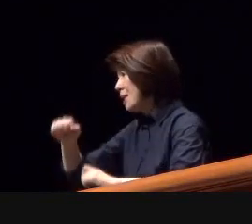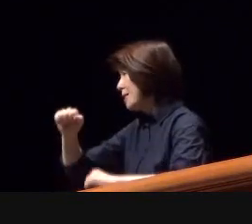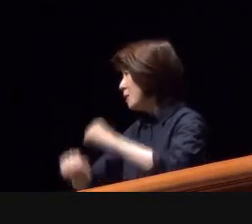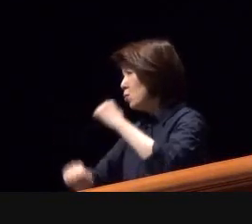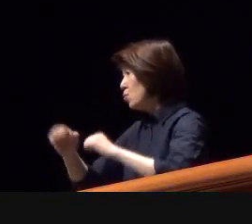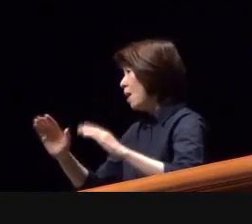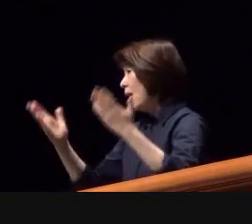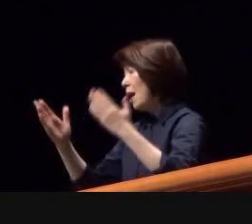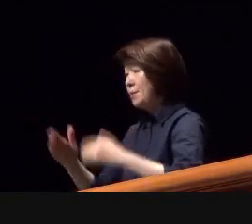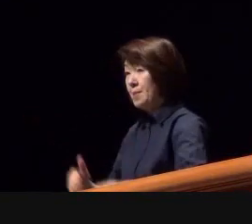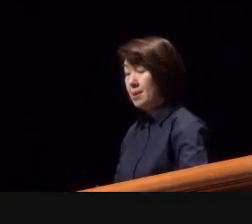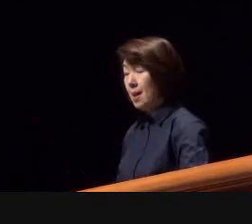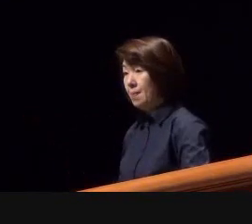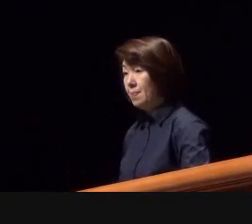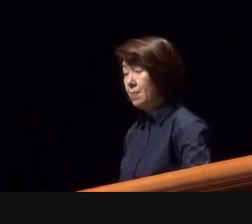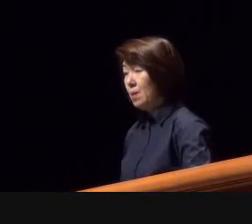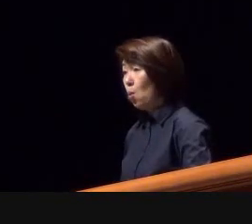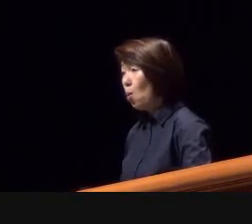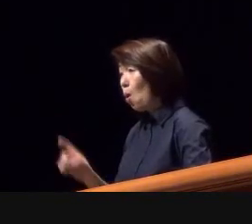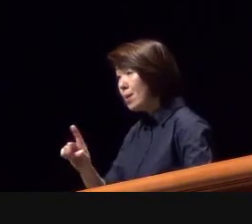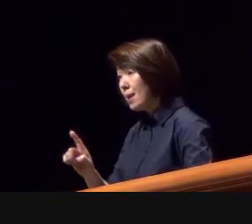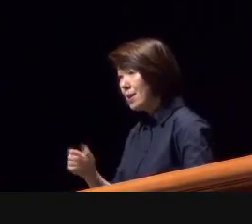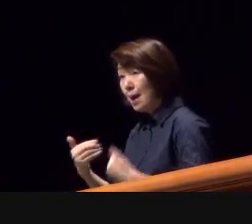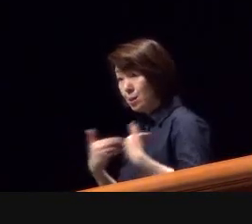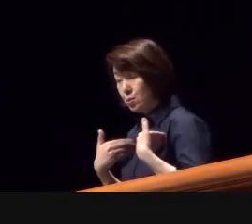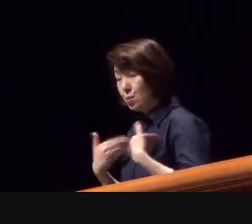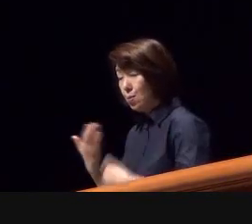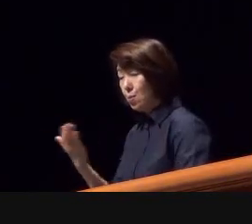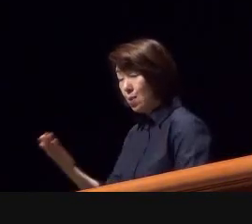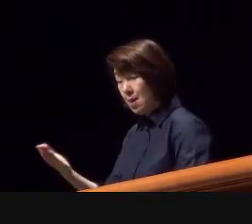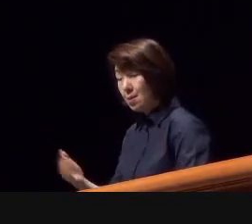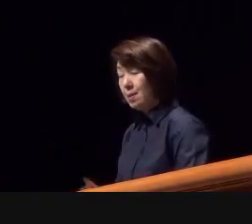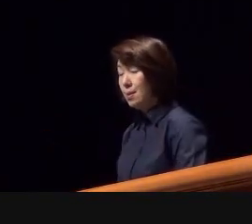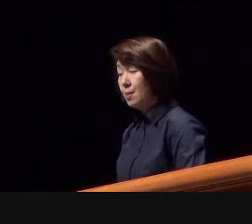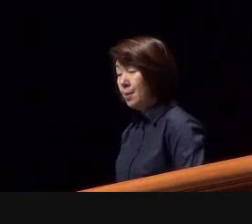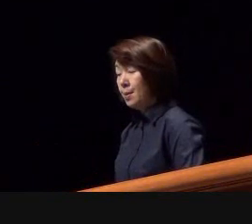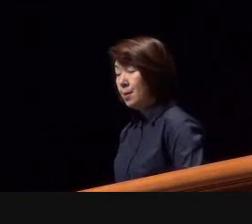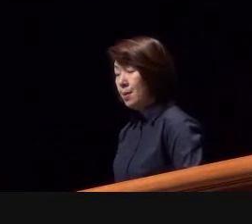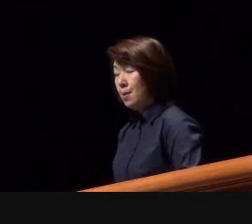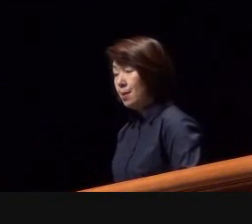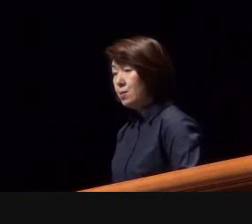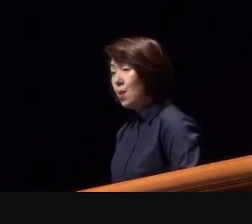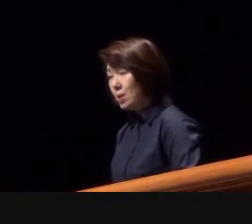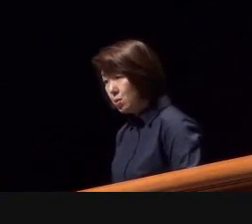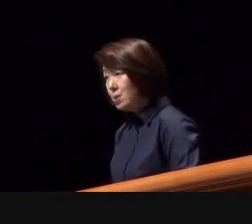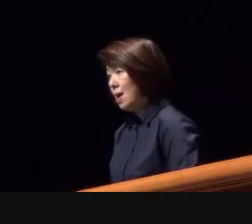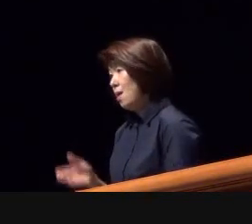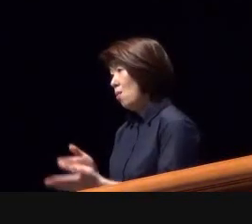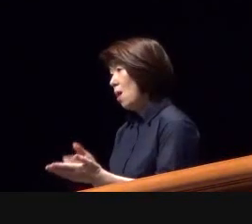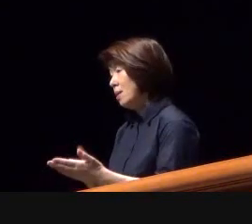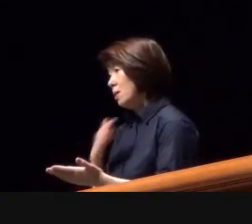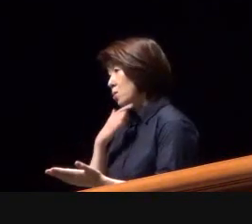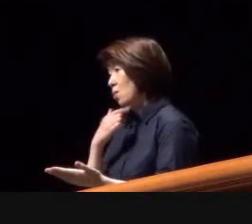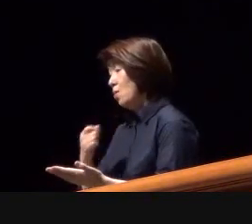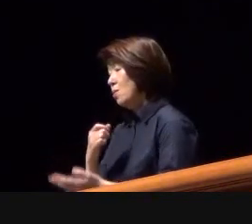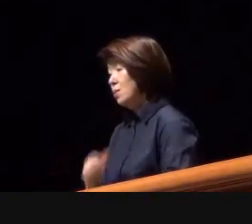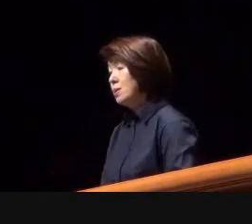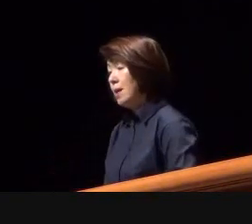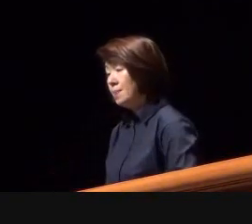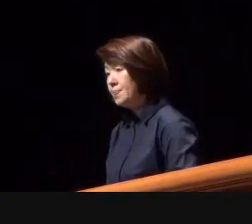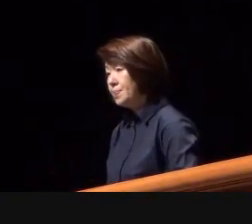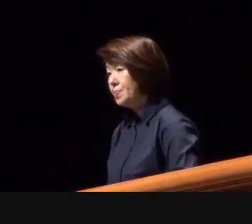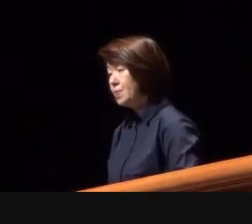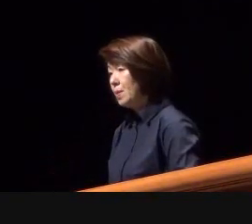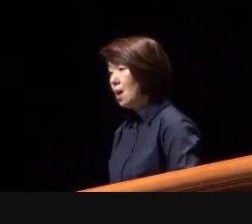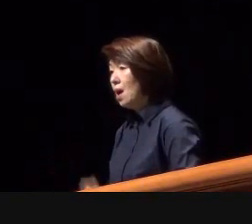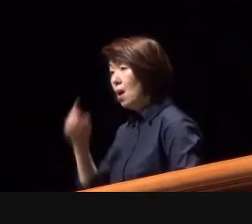がありません。何をすべきなのか、そのことについてお話をしたい。振